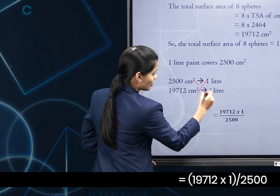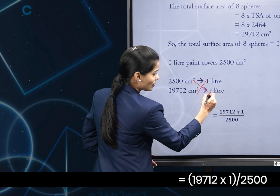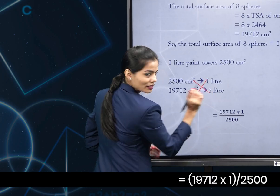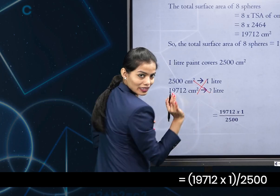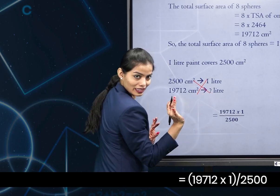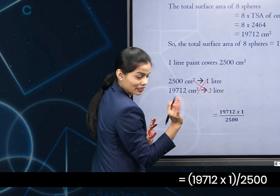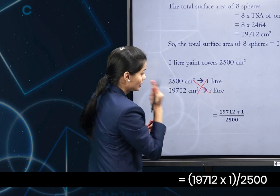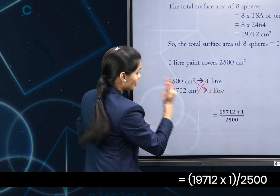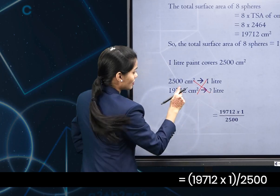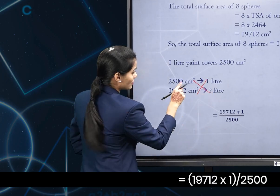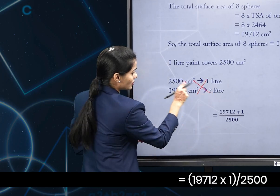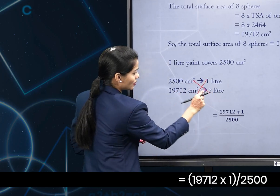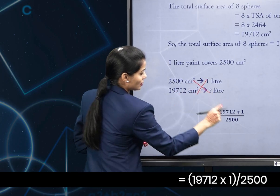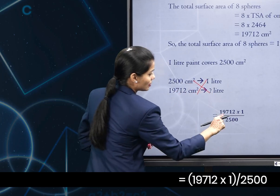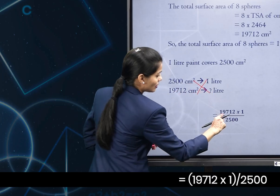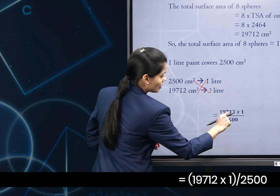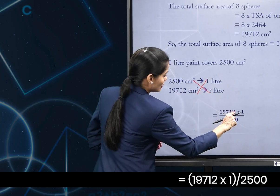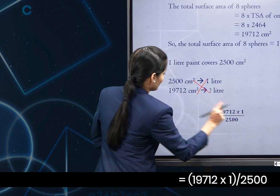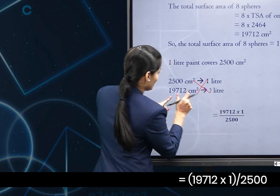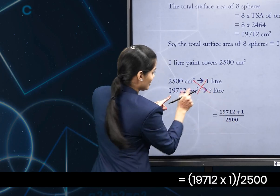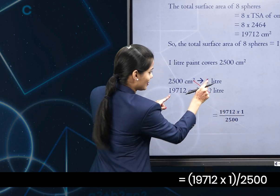19712 इंटू 1 बाय 2500